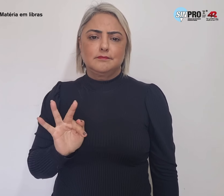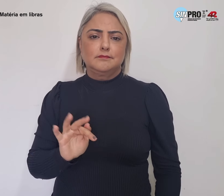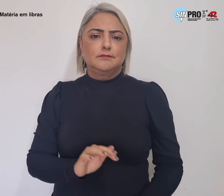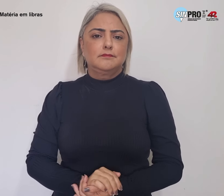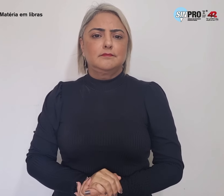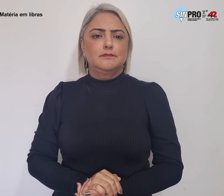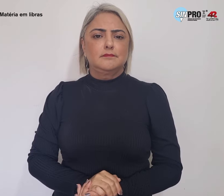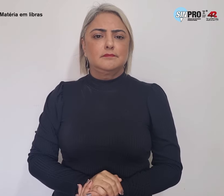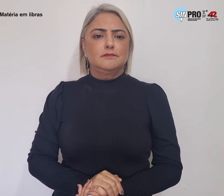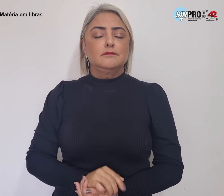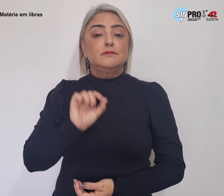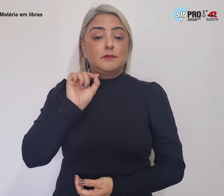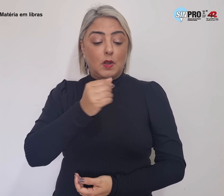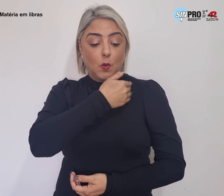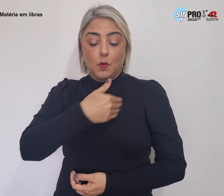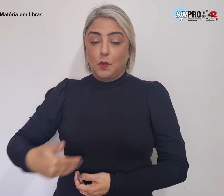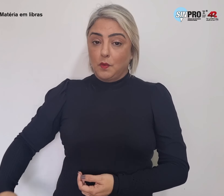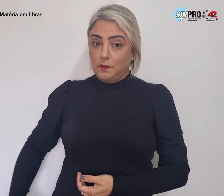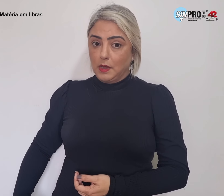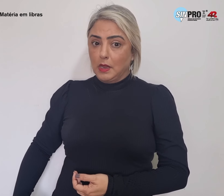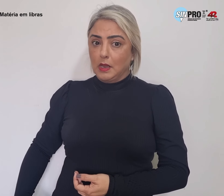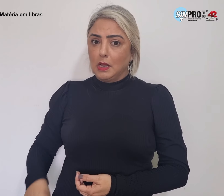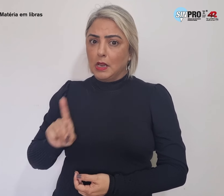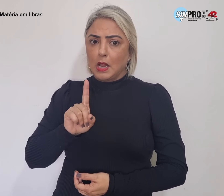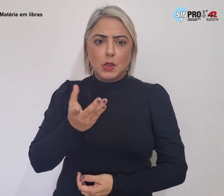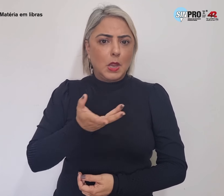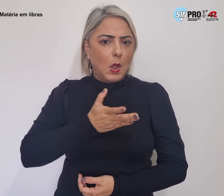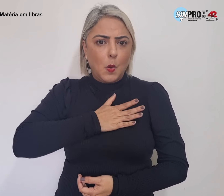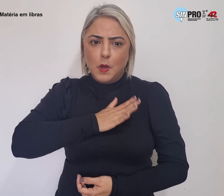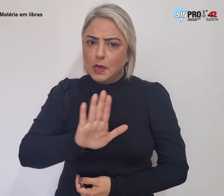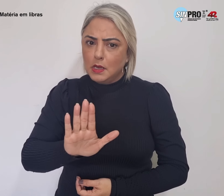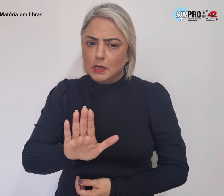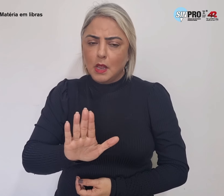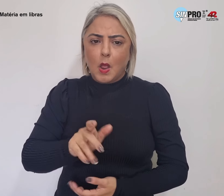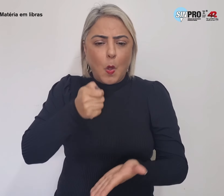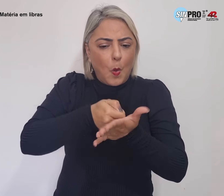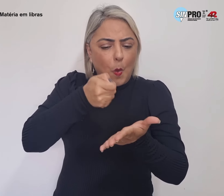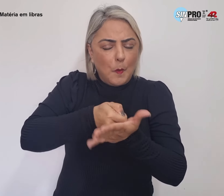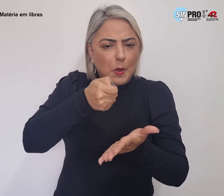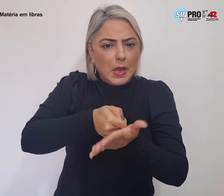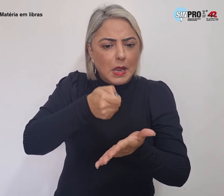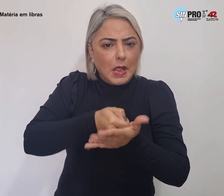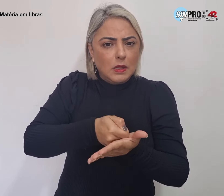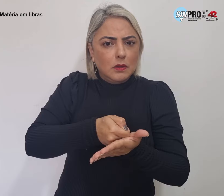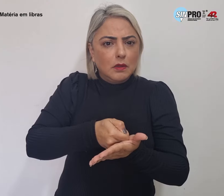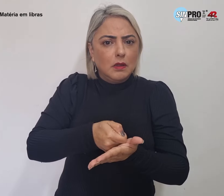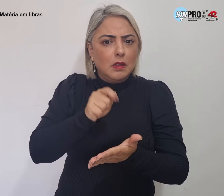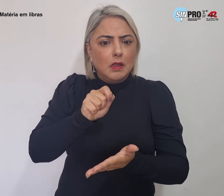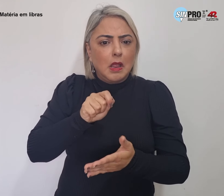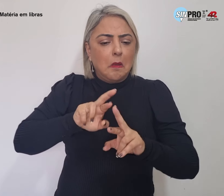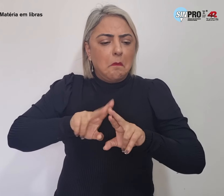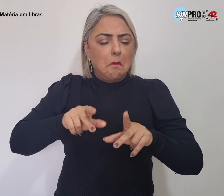foi irredutível na obrigatoriedade indistinta da presença dos estudantes nas